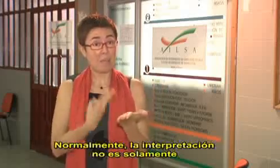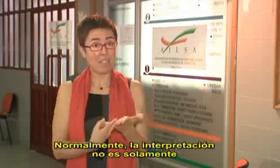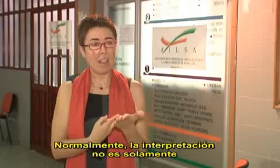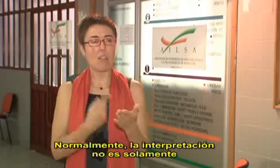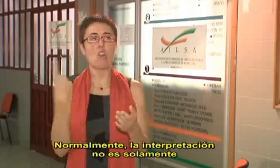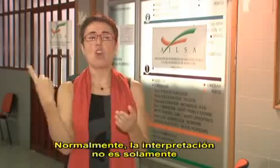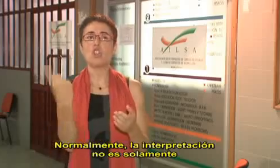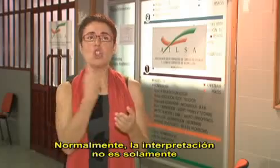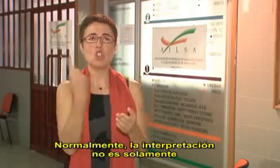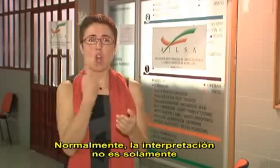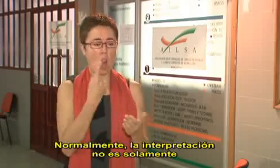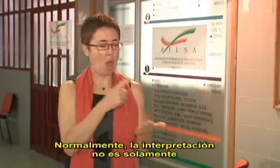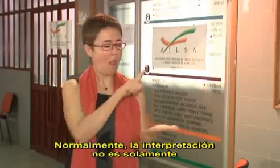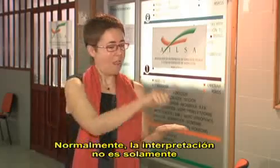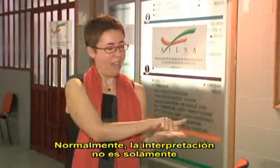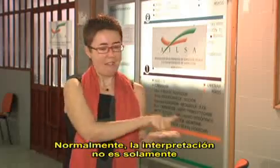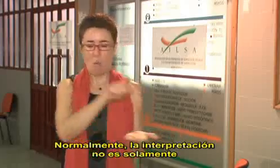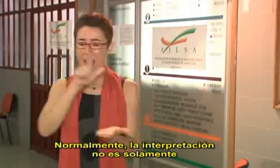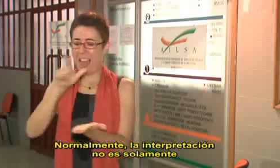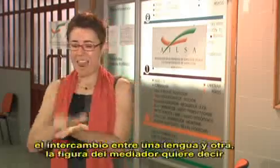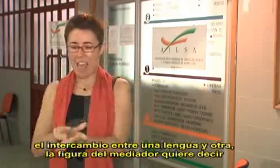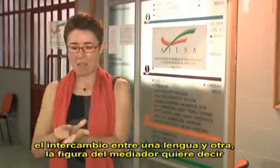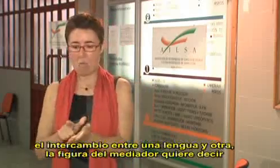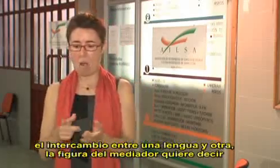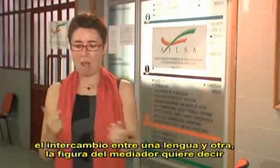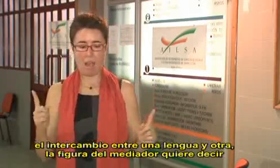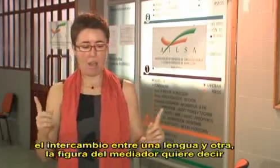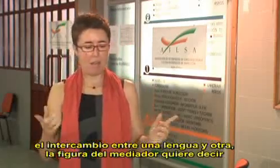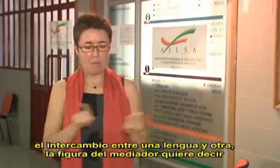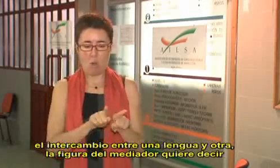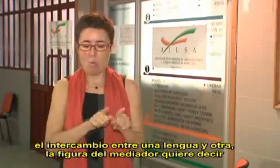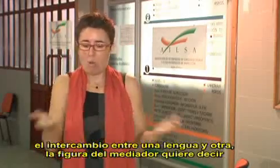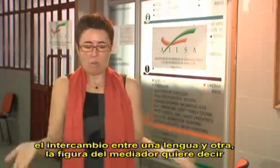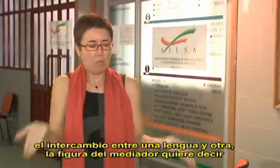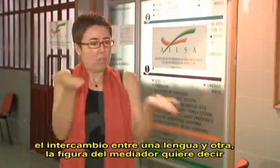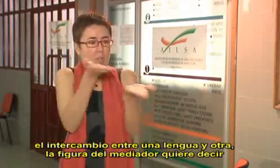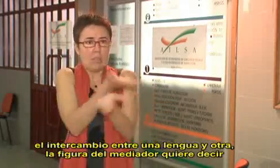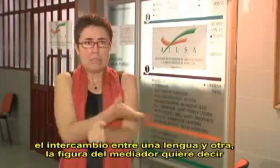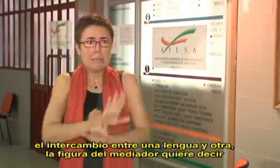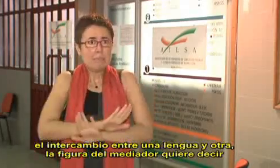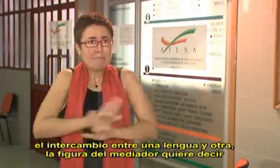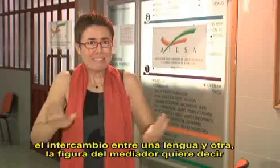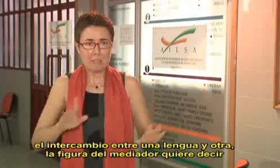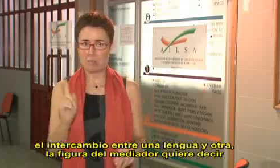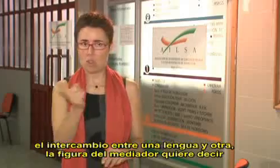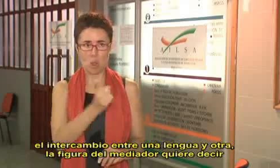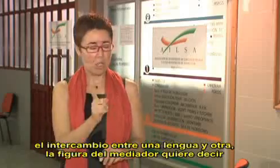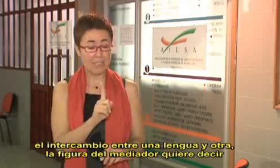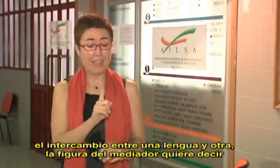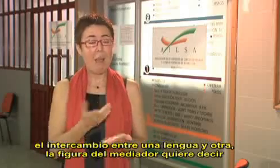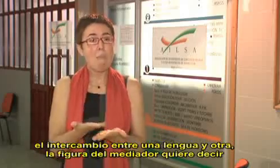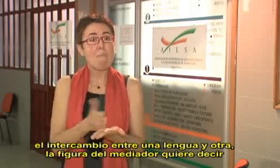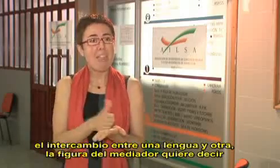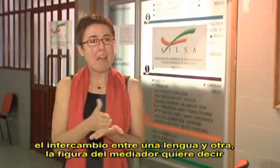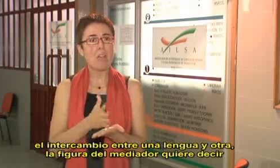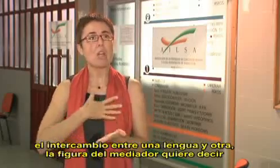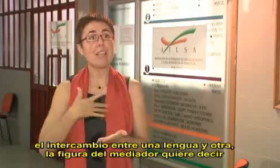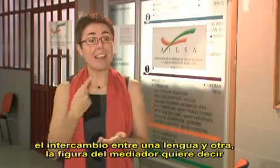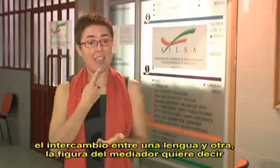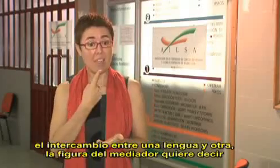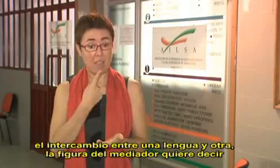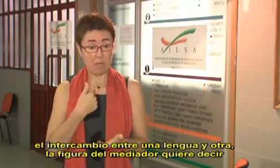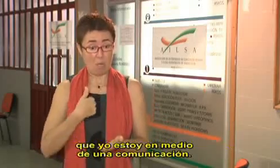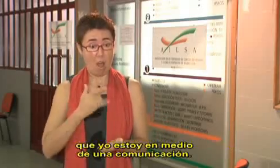Normalmente la interpretación no es solamente el intercambio entre una lengua y otra. La figura del mediador